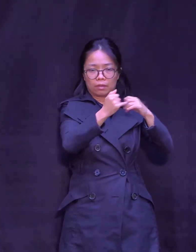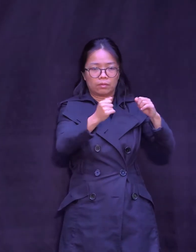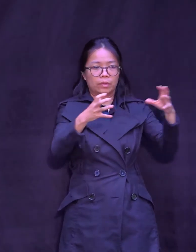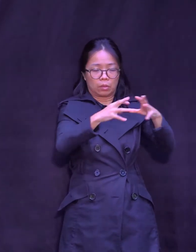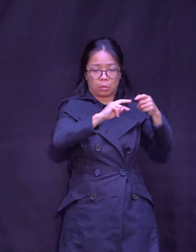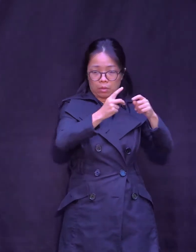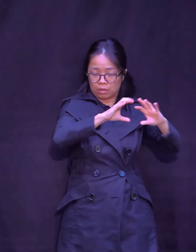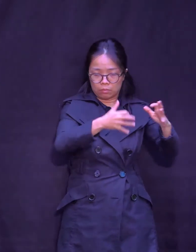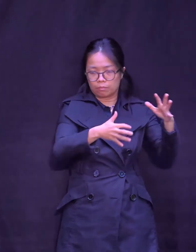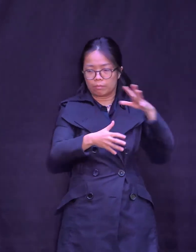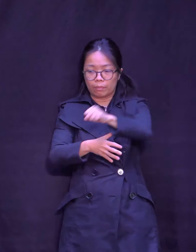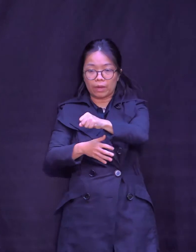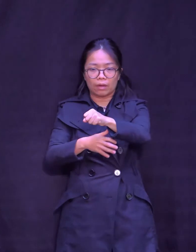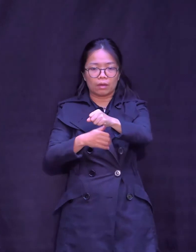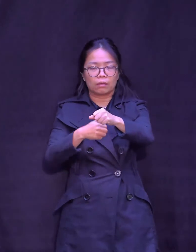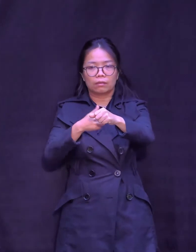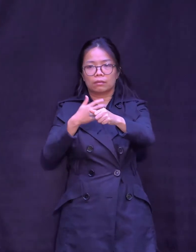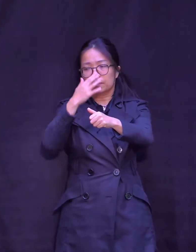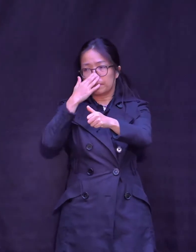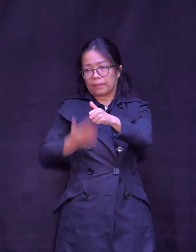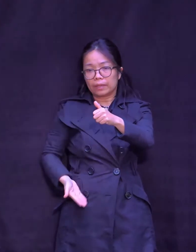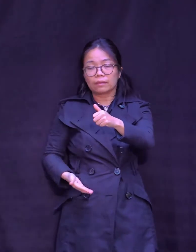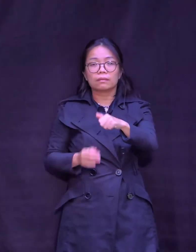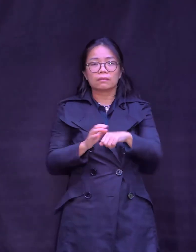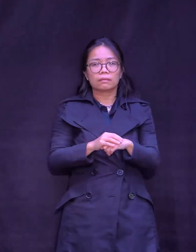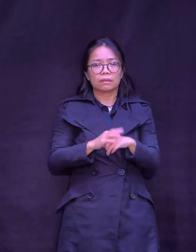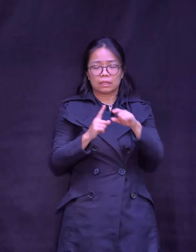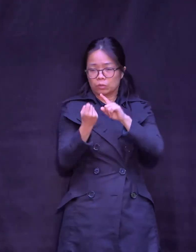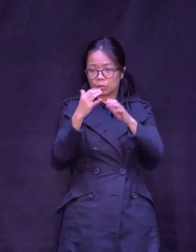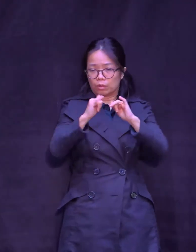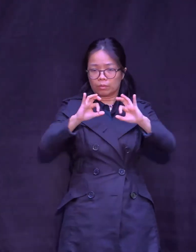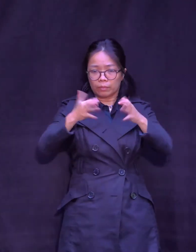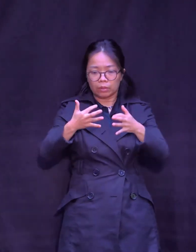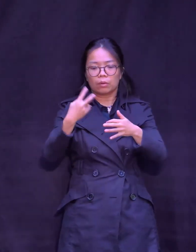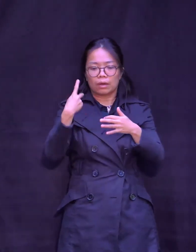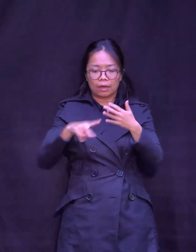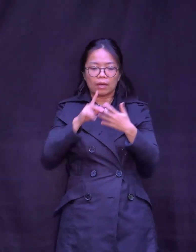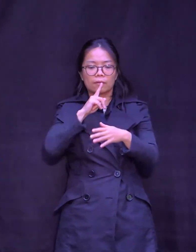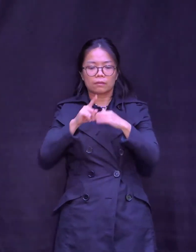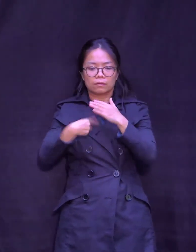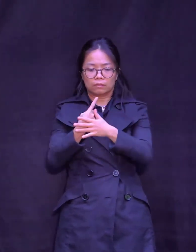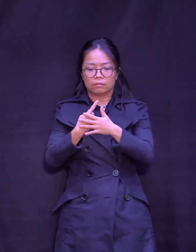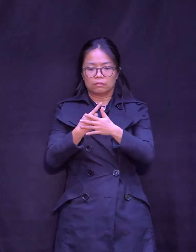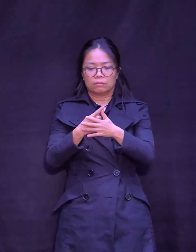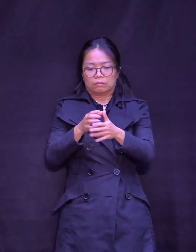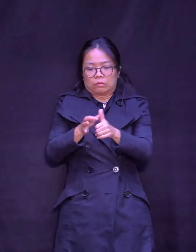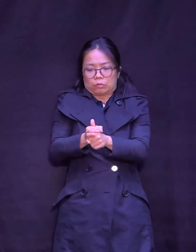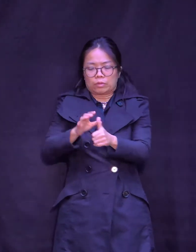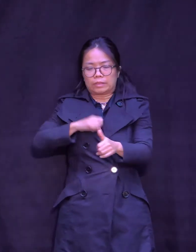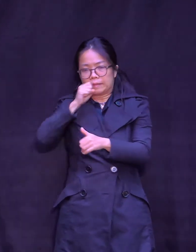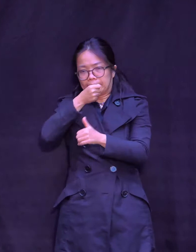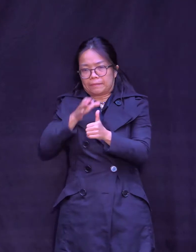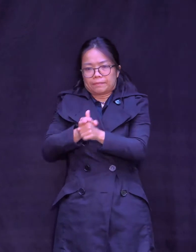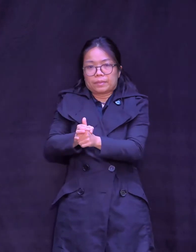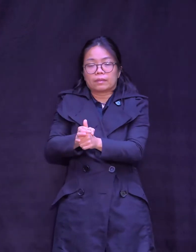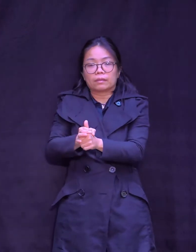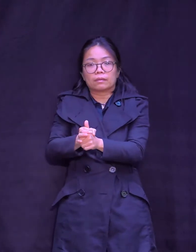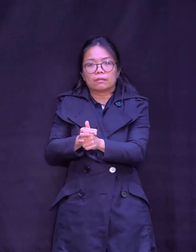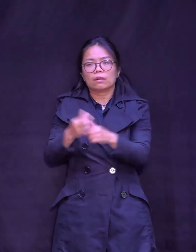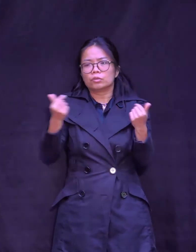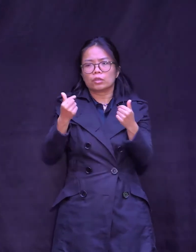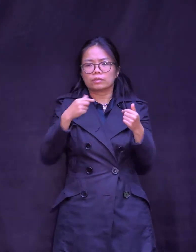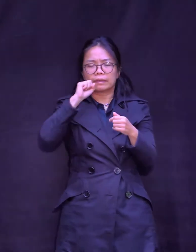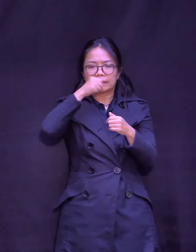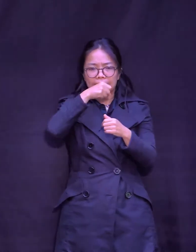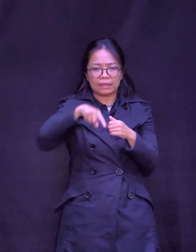替。中华民国还佫拔掉台湾的名誉，到底失去